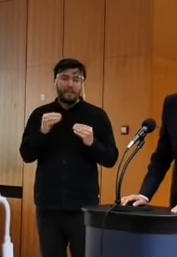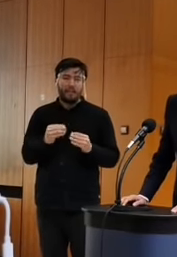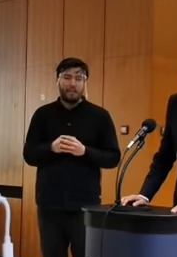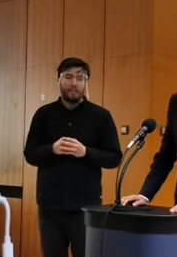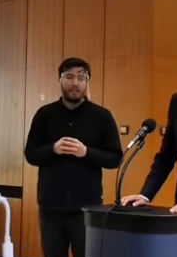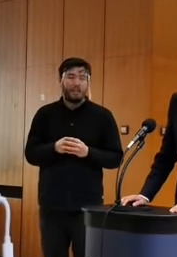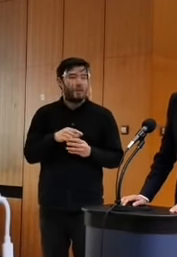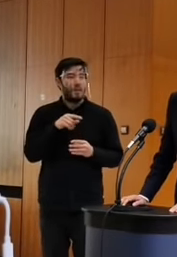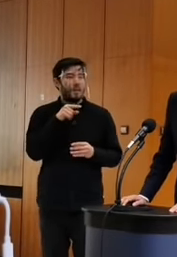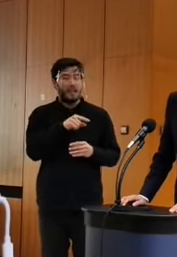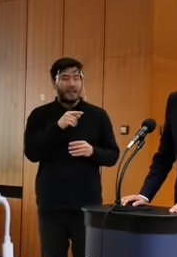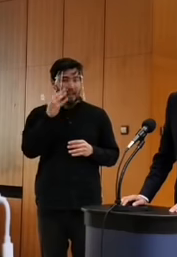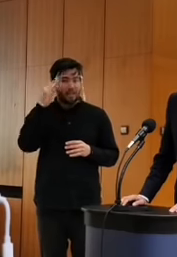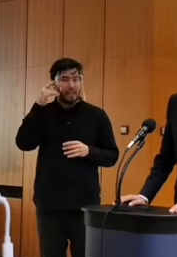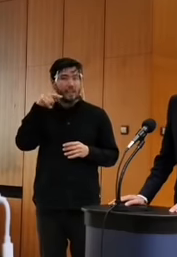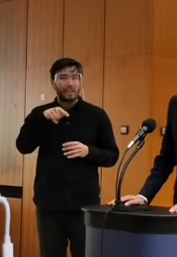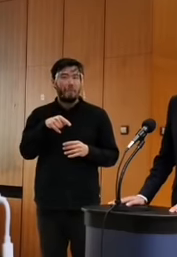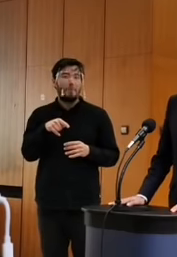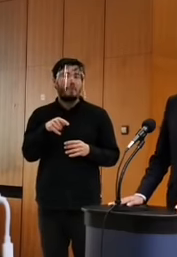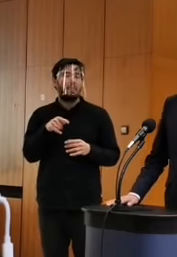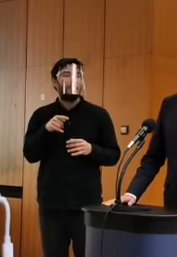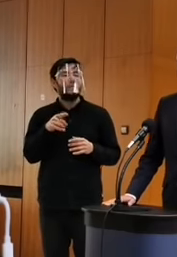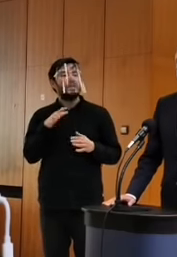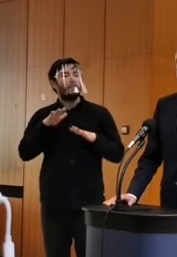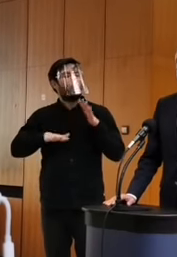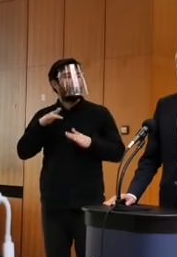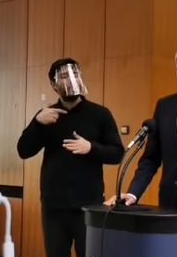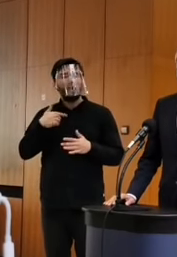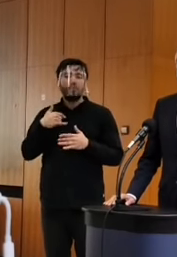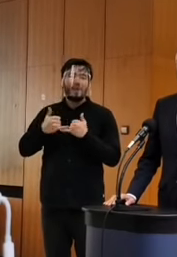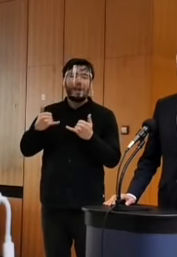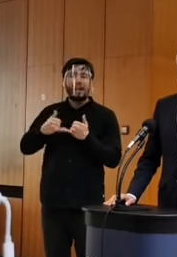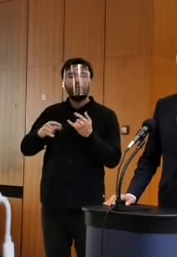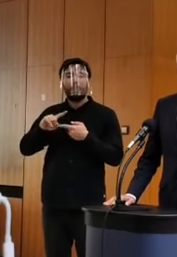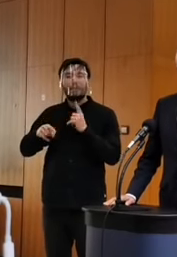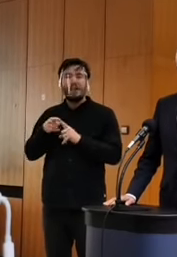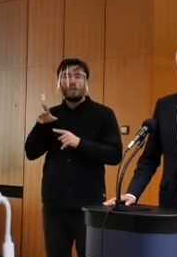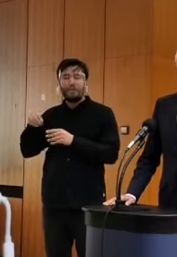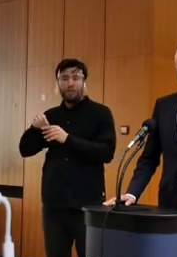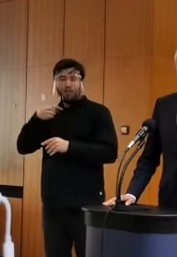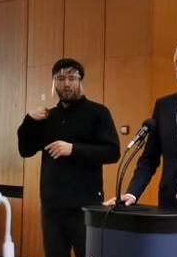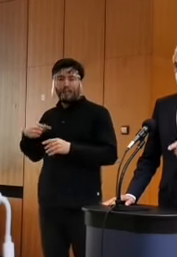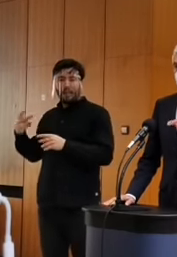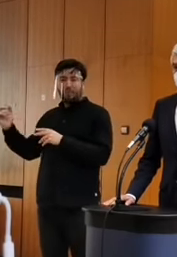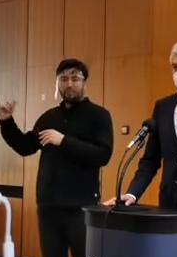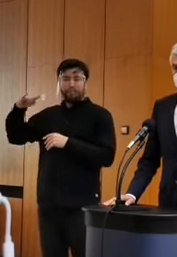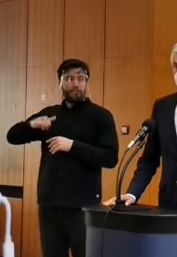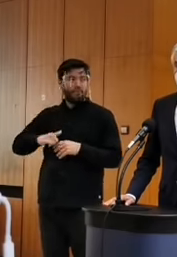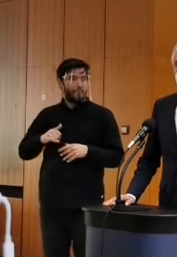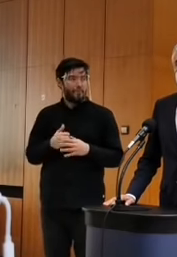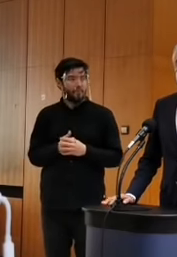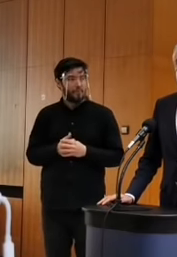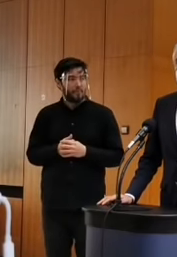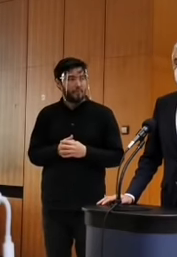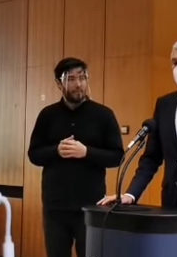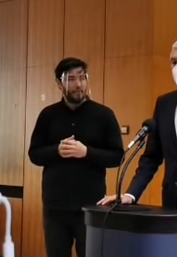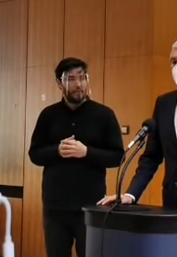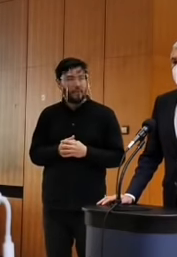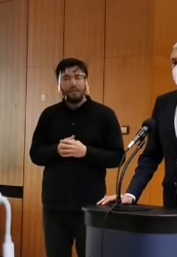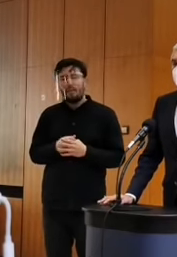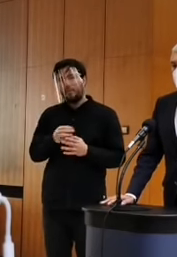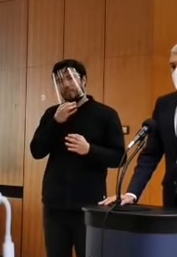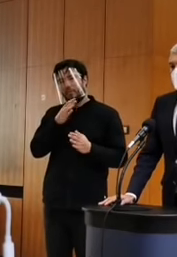Prosím? Nemáte problémy, tak ja povedal, že by to spochnilo našu zahraničnú politiku. Ešte. Tie rúška, že som sa otvoril. Tie rúška.